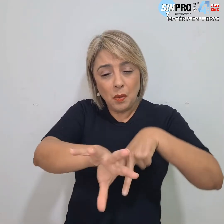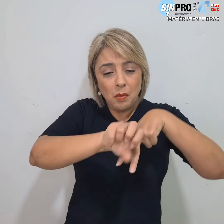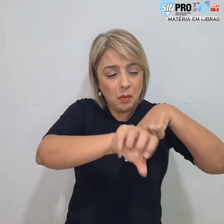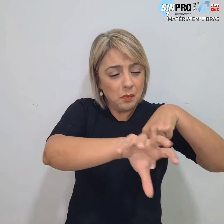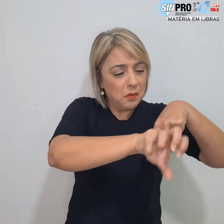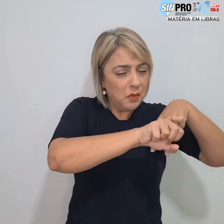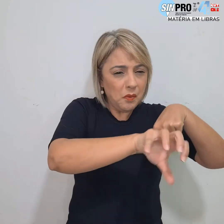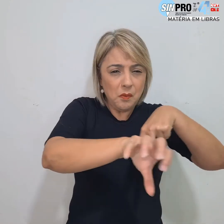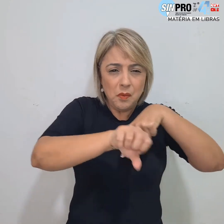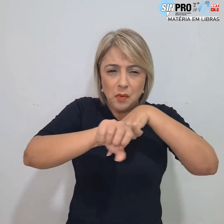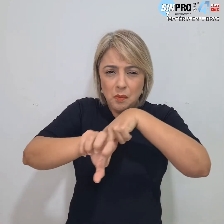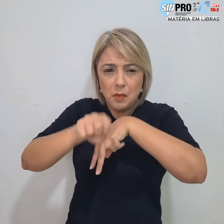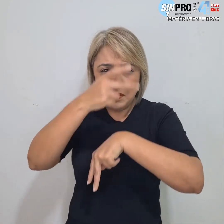140.539 contaminados.